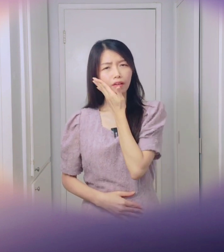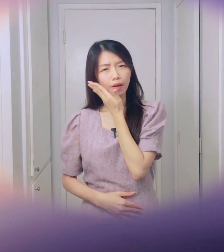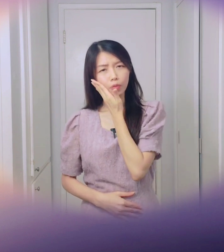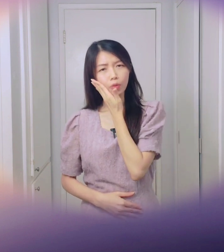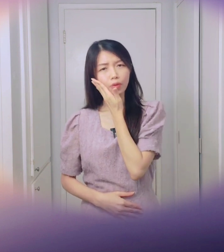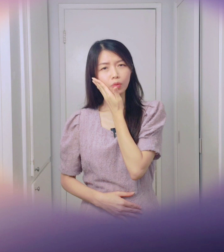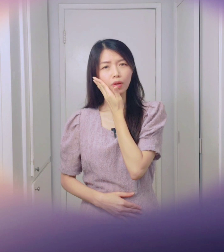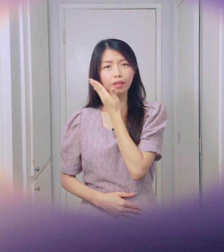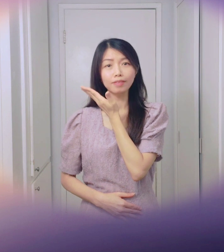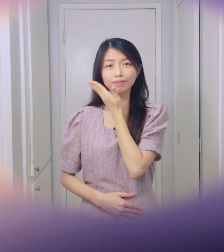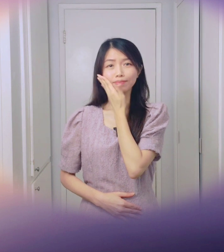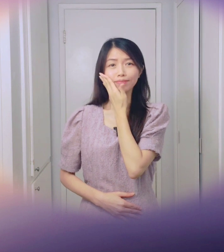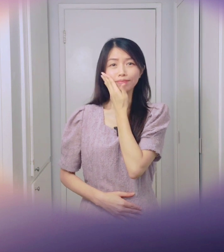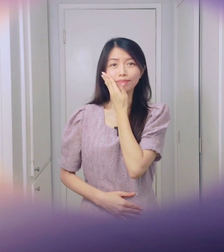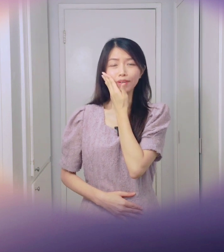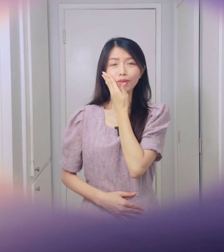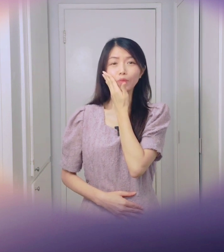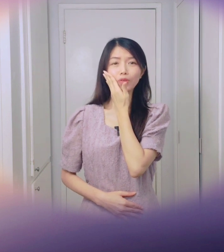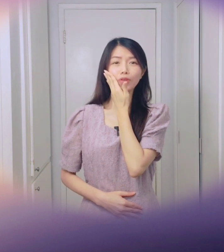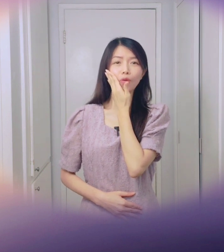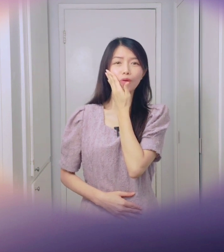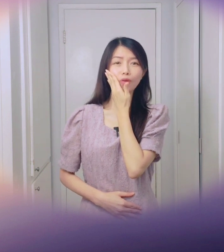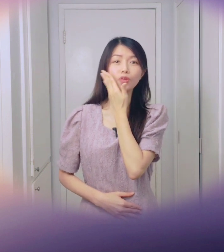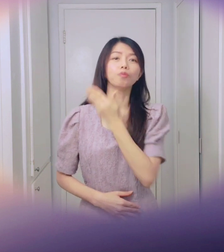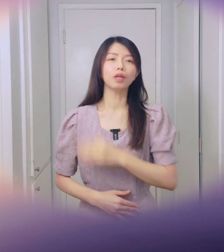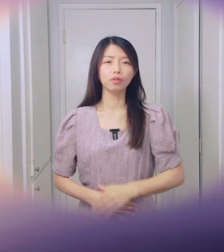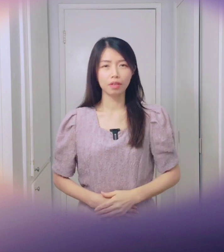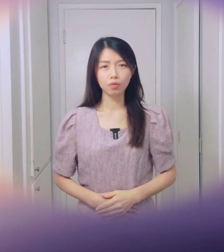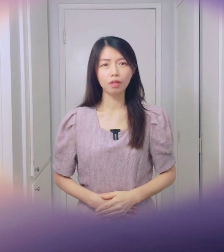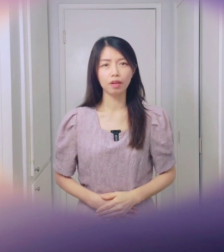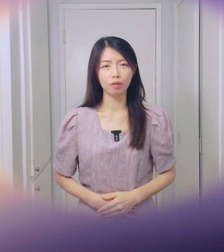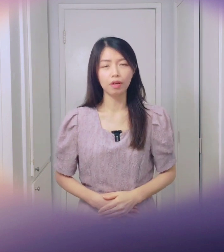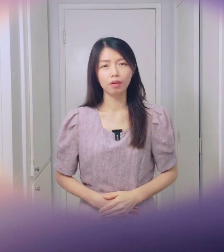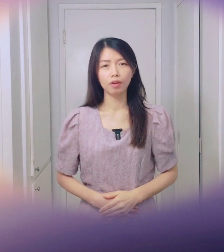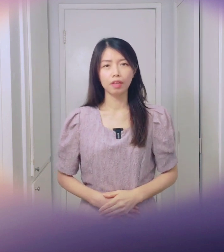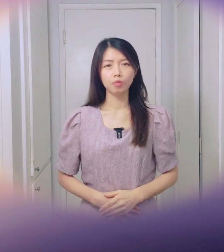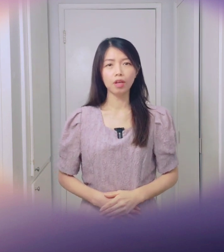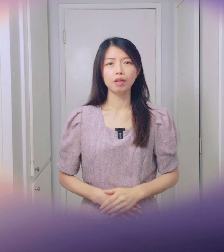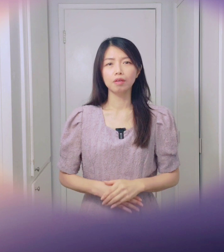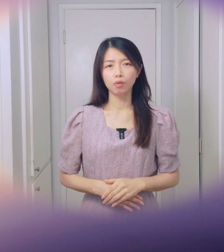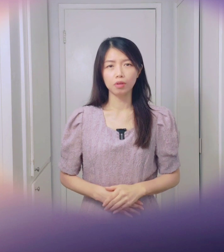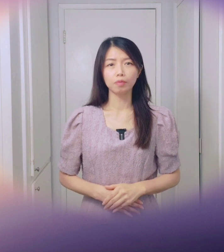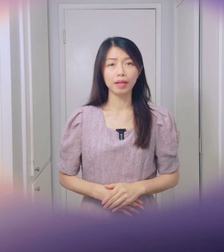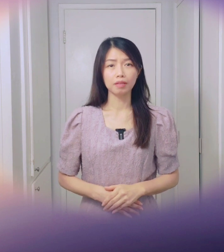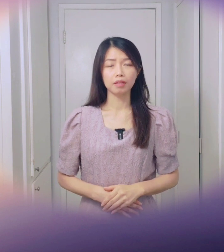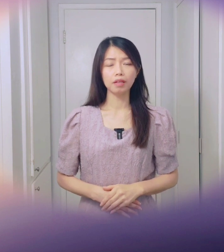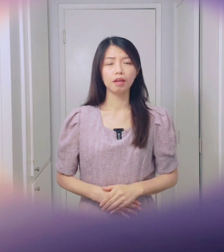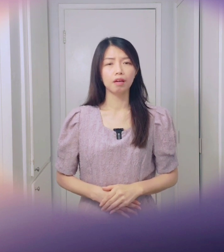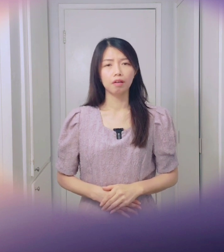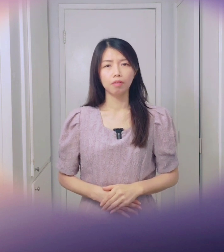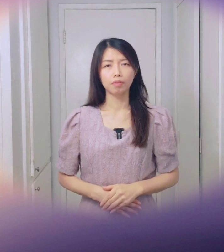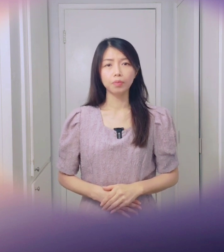하나는 아깝고 또 하나는 너무 귀여워. 귀엽다라고 하는 뜻의 수어가 돼요. 그렇기 때문에 여기서는